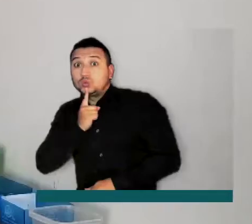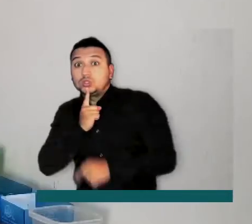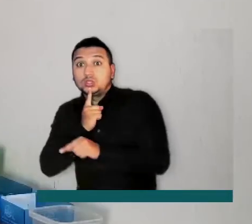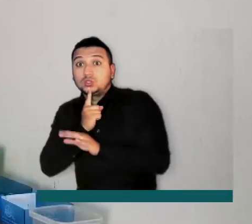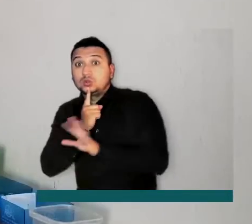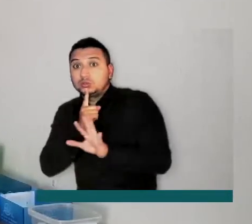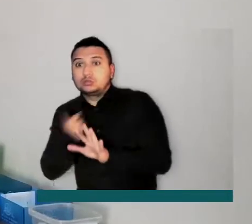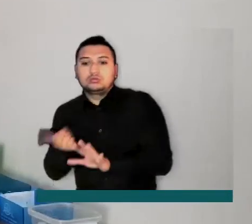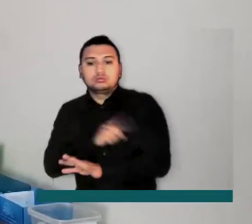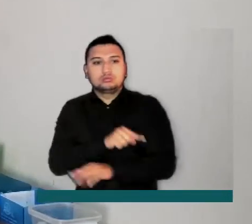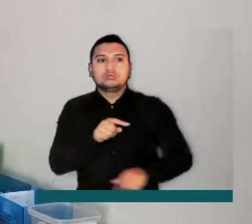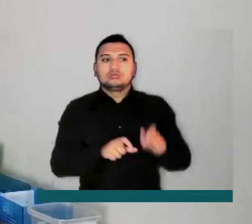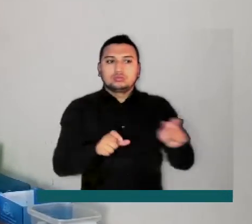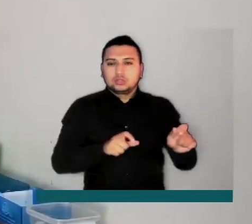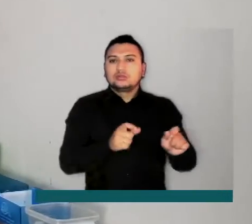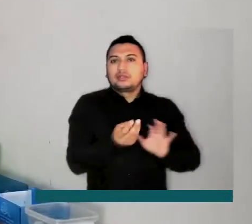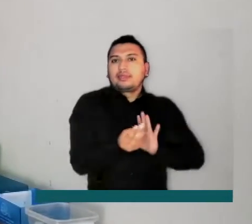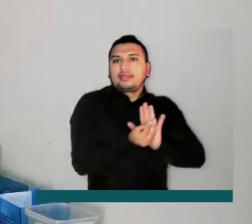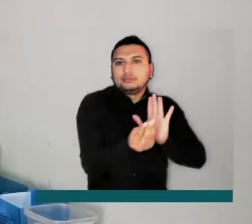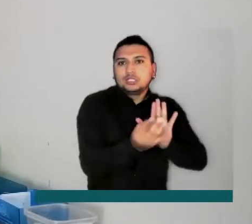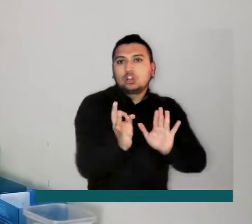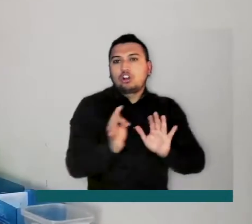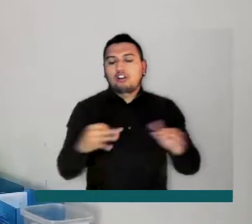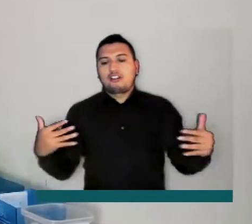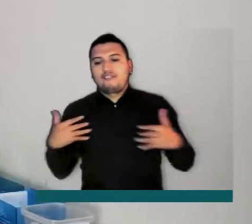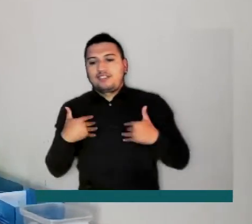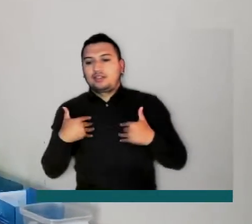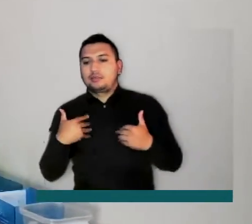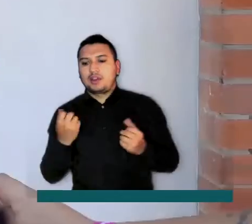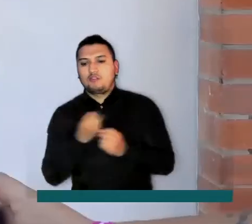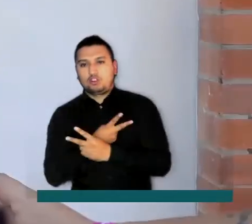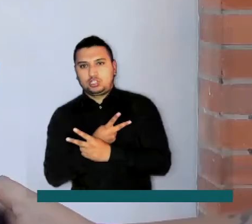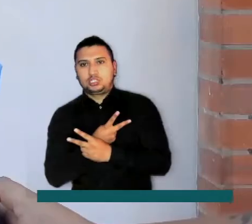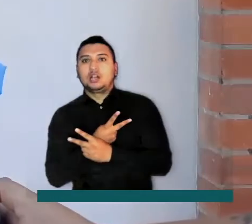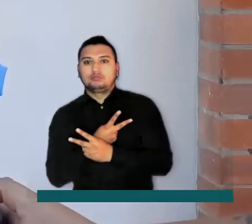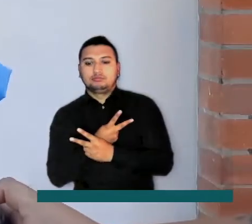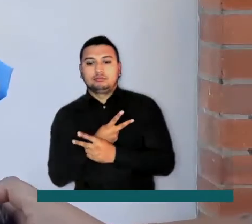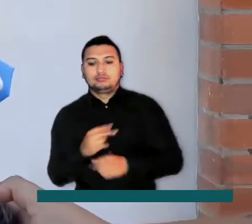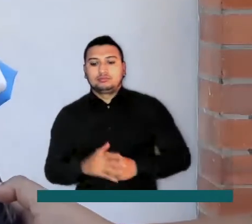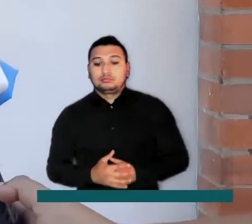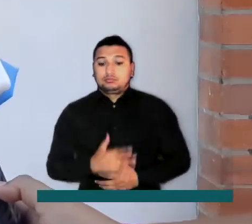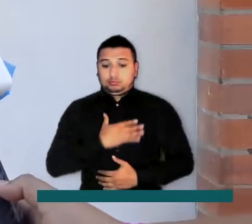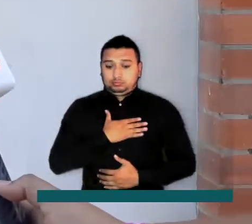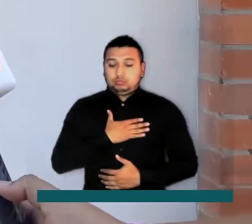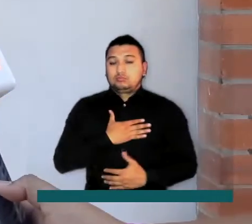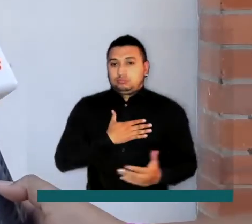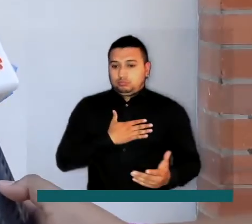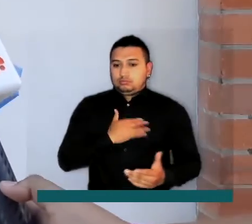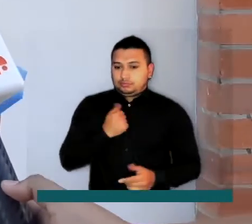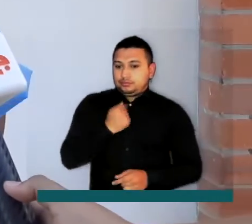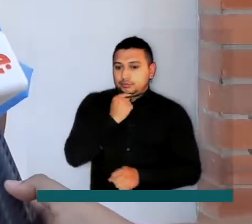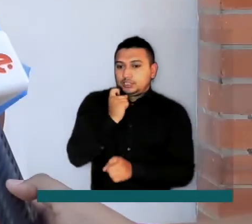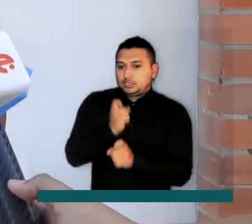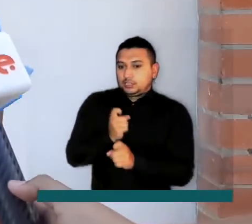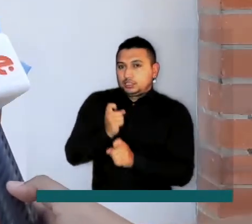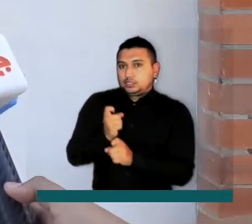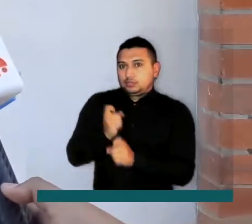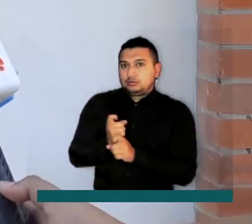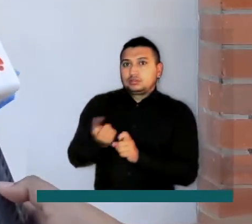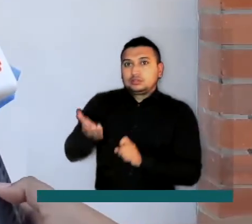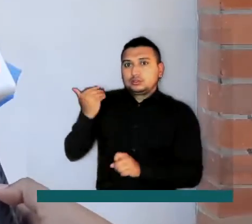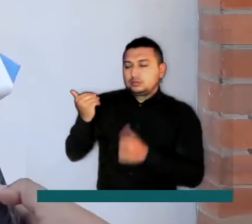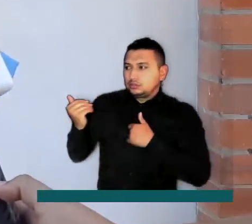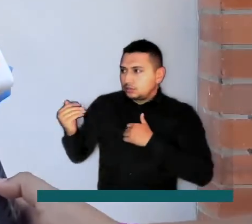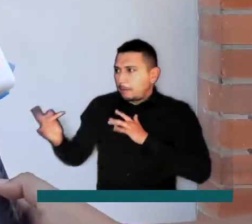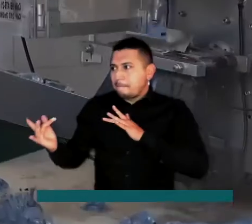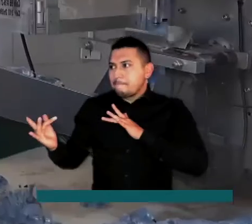auditiva, también cuenta con desplazados y víctimas de la violencia. Bueno, para mí ha sido al principio un poco difícil, pero ya me acostumbré a ellos. Son personas